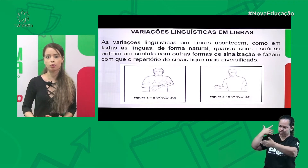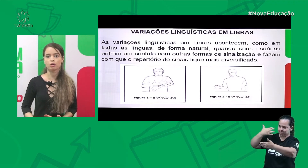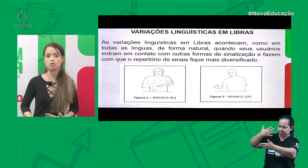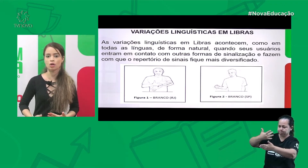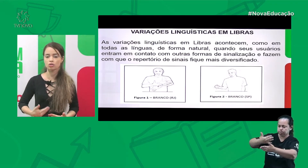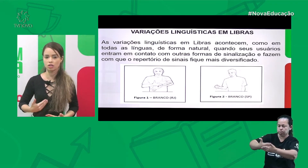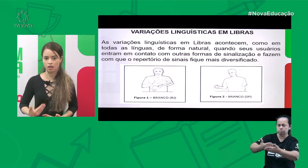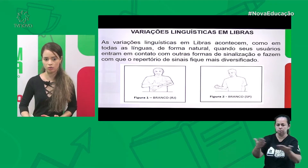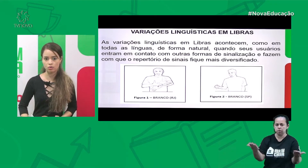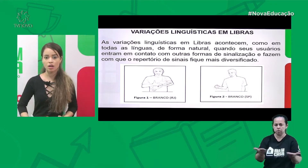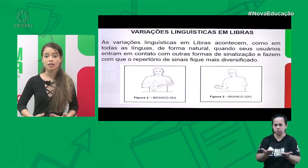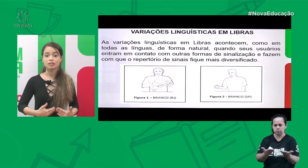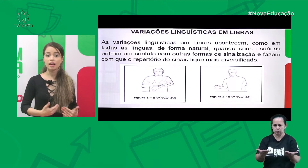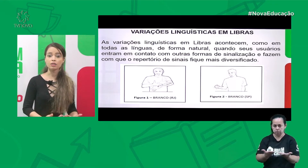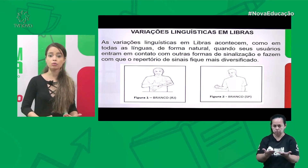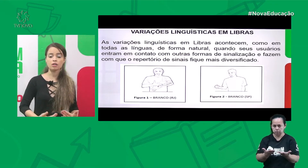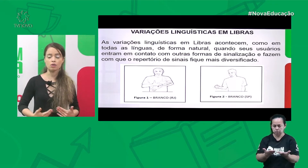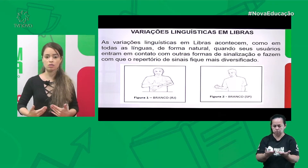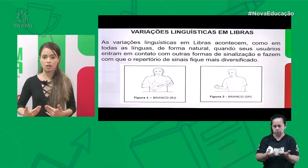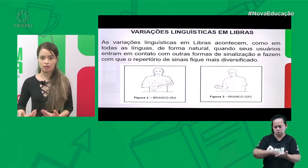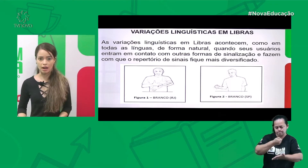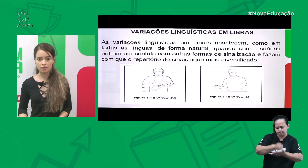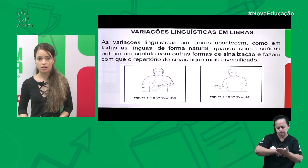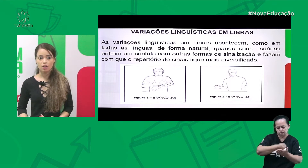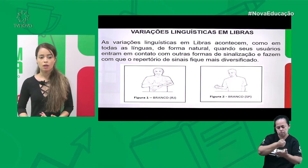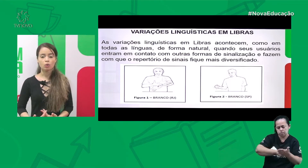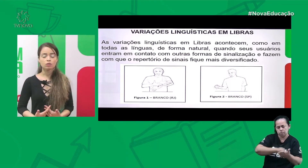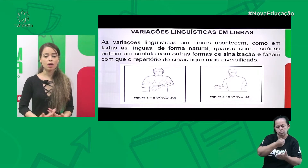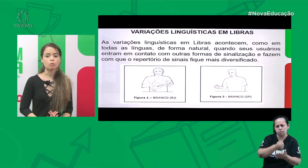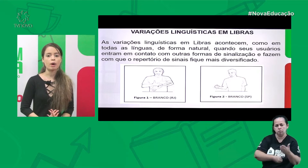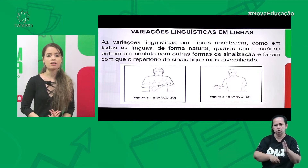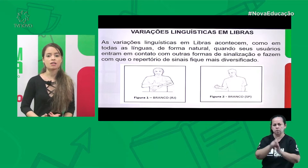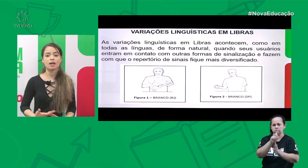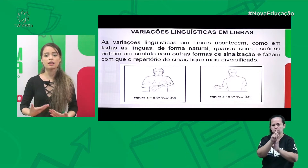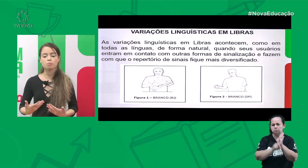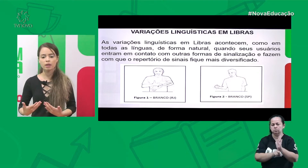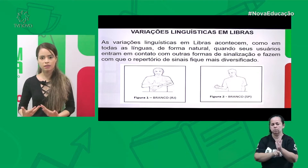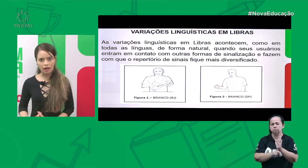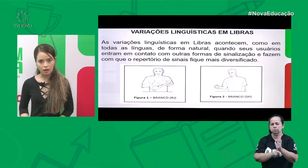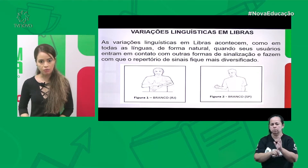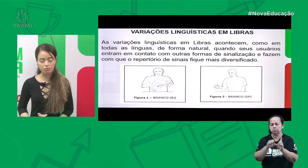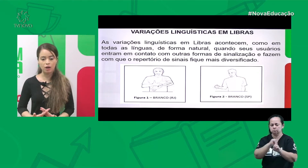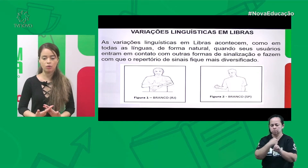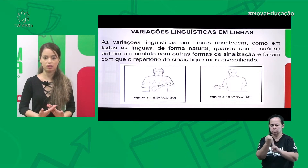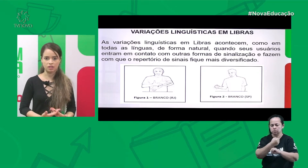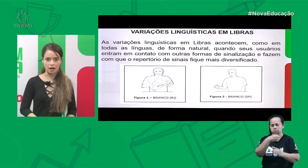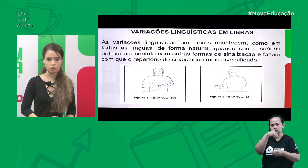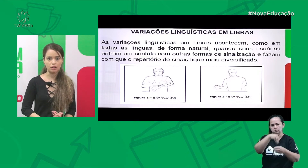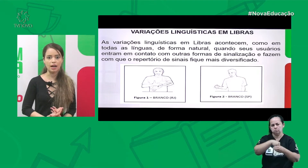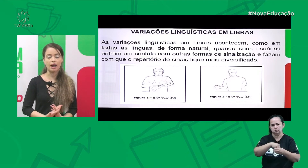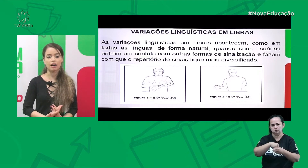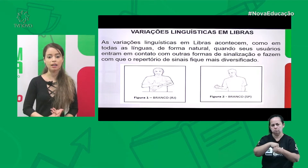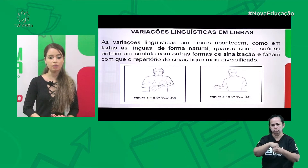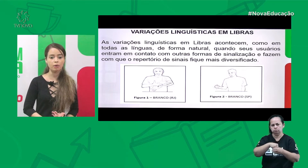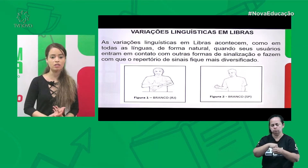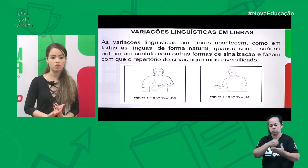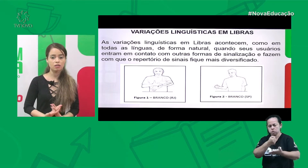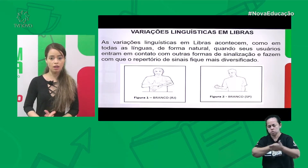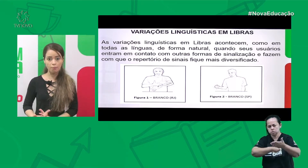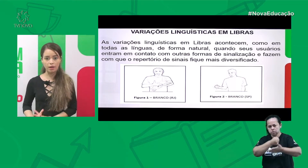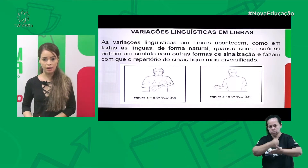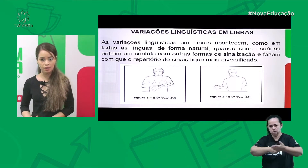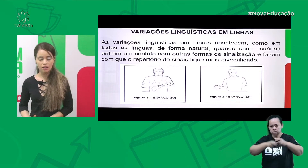lutando pelos seus direitos dentro da sociedade, lutando para ser respeitado e valorizado, e a